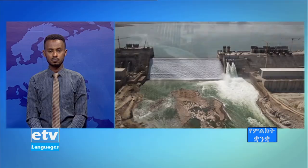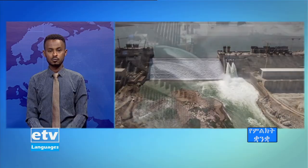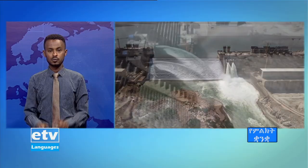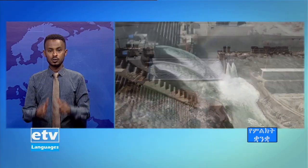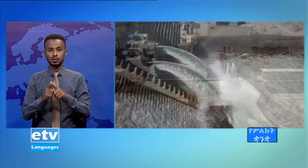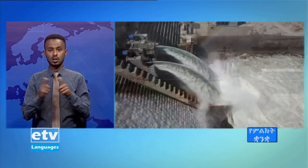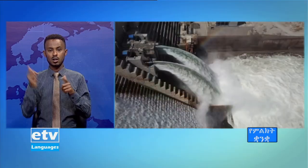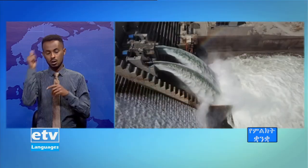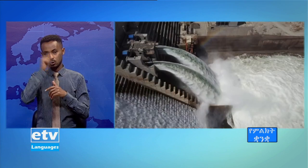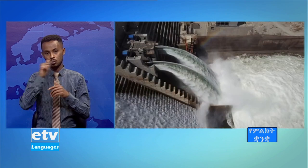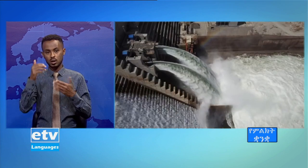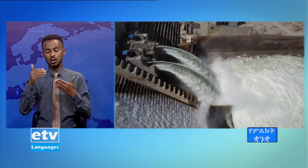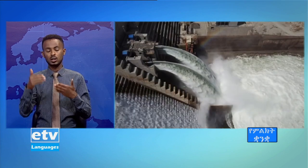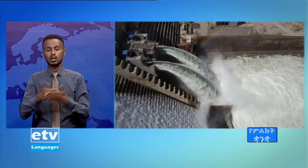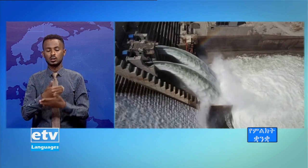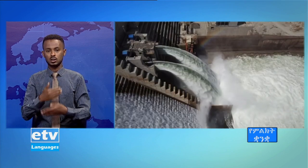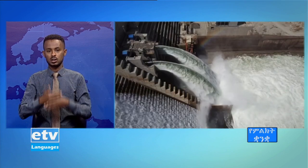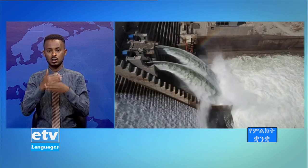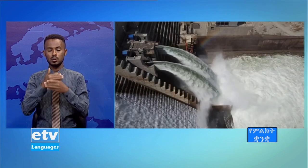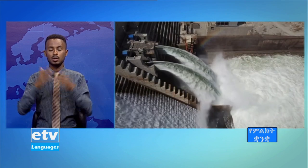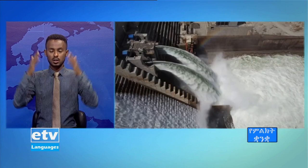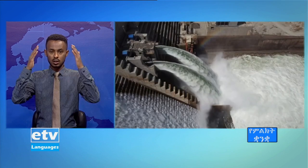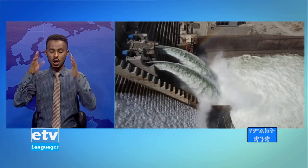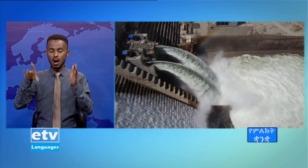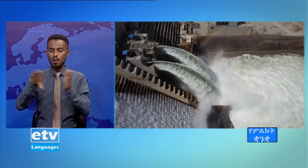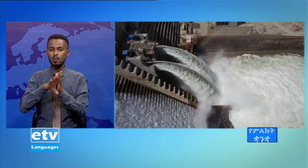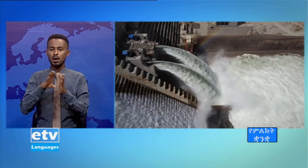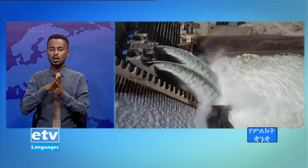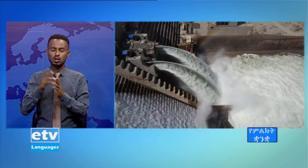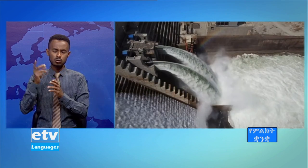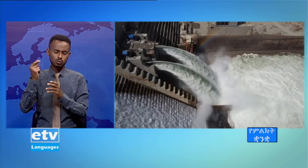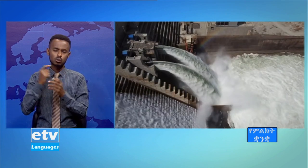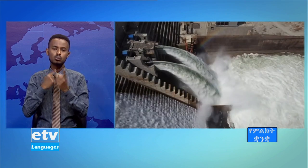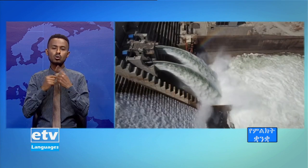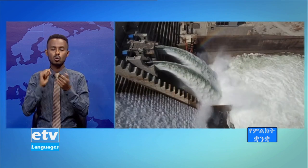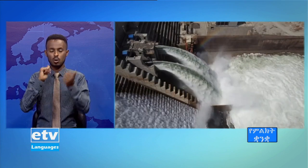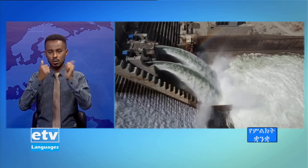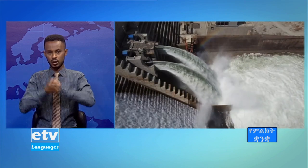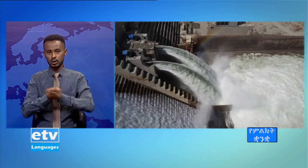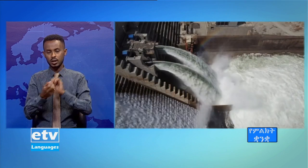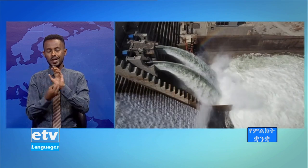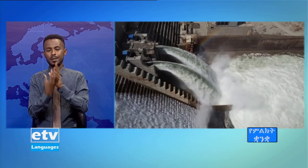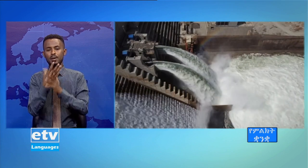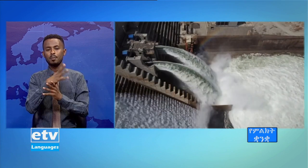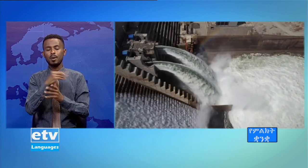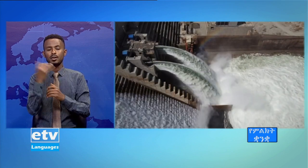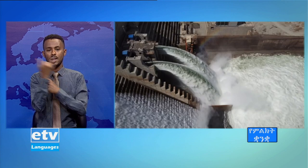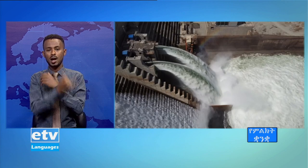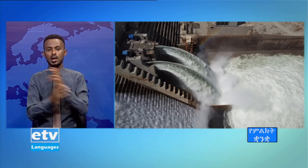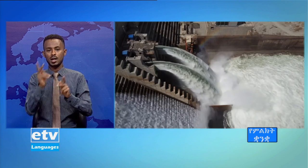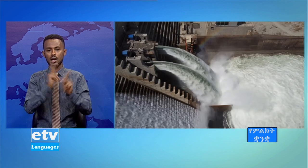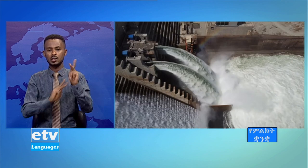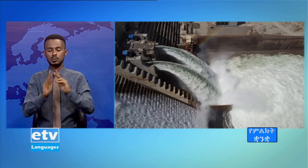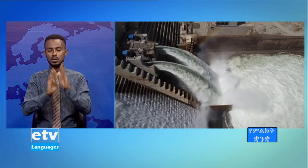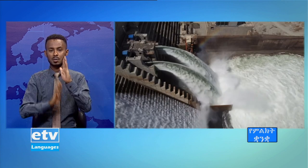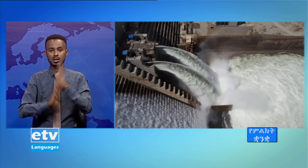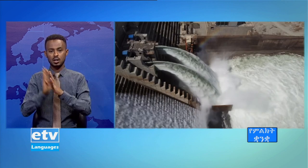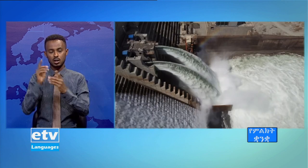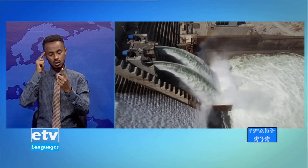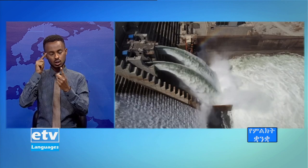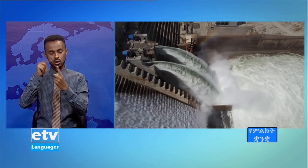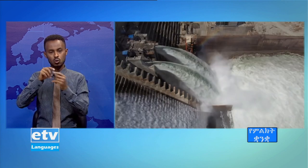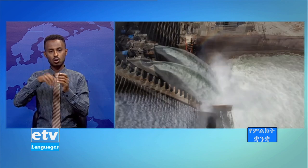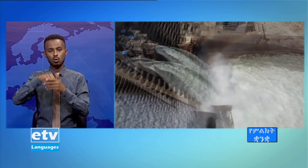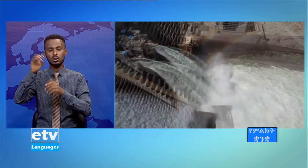ታላቁ የኢትዮጵያ ህዳሴ ግድብ የአባይን የምሬትን ጉርጉሮ ለመለወጥ የመልማትና ሀገርና ህዝብን የማሳደግ ተልእኮን